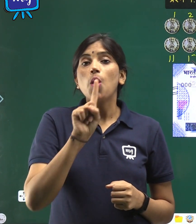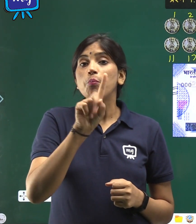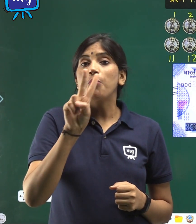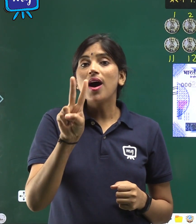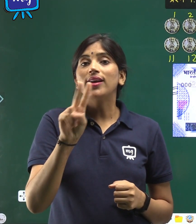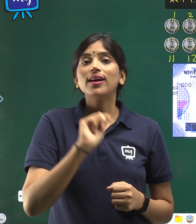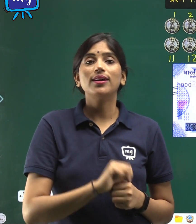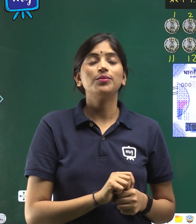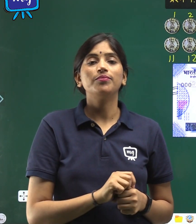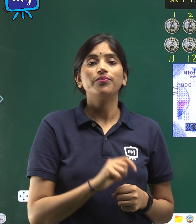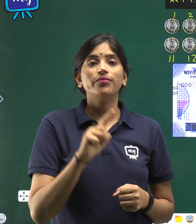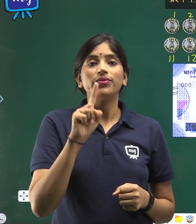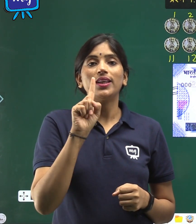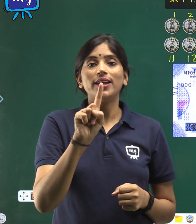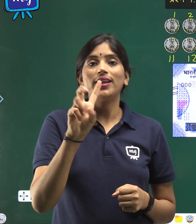12,